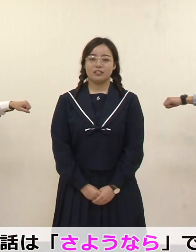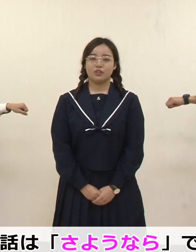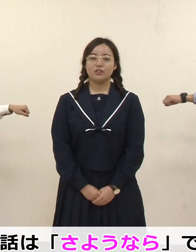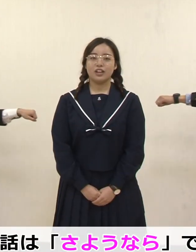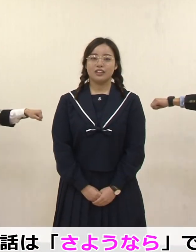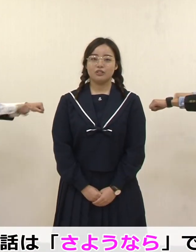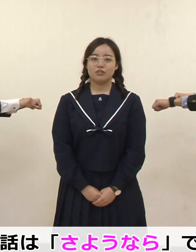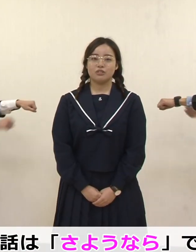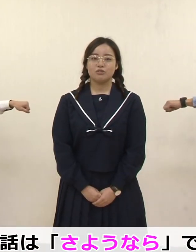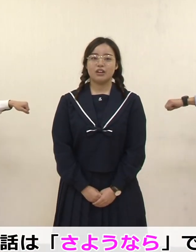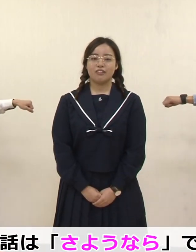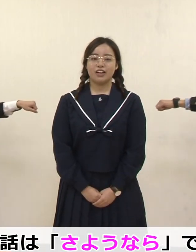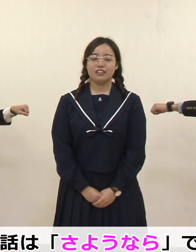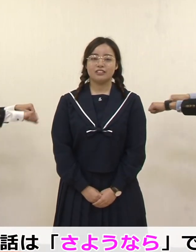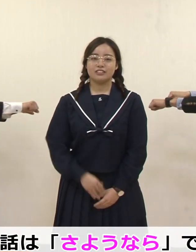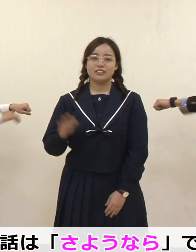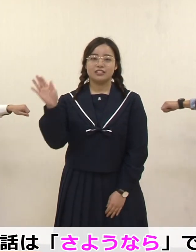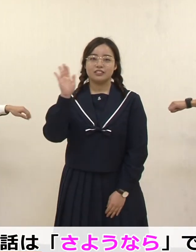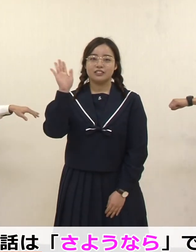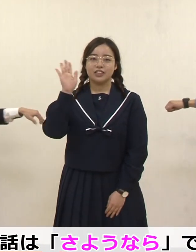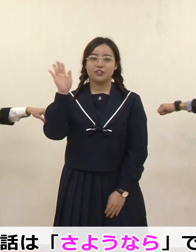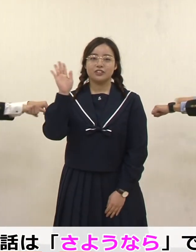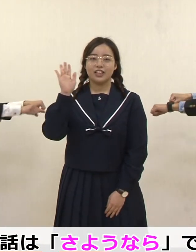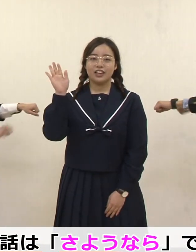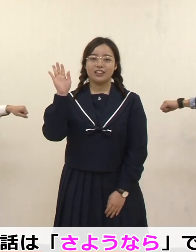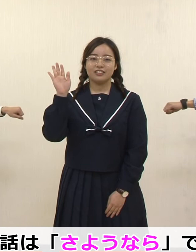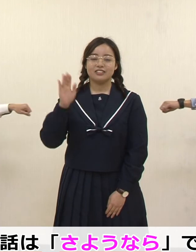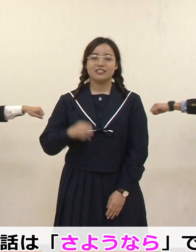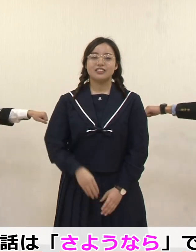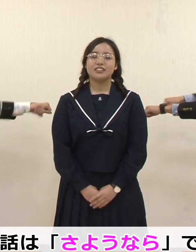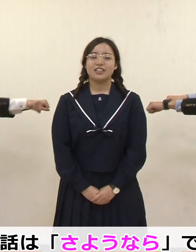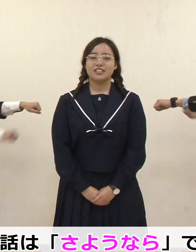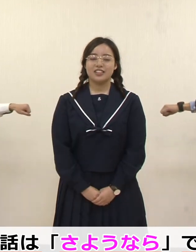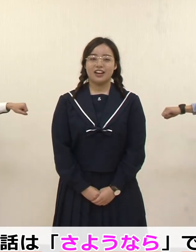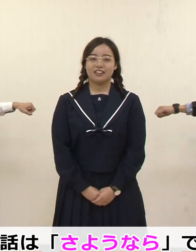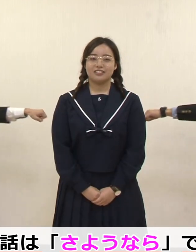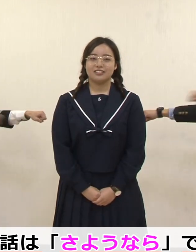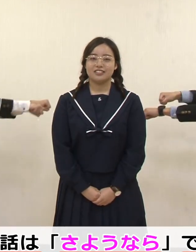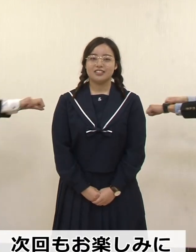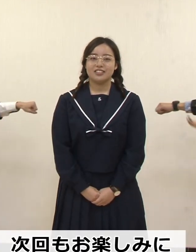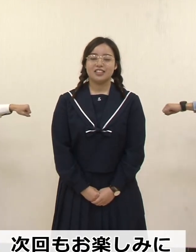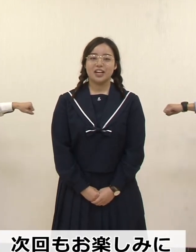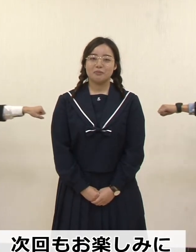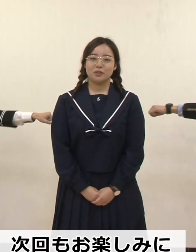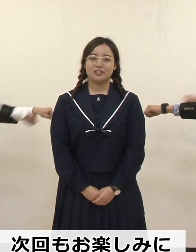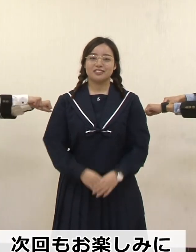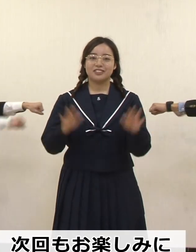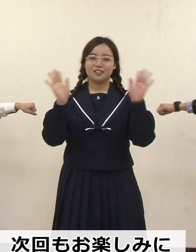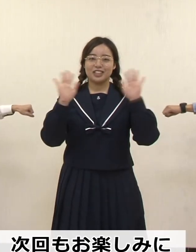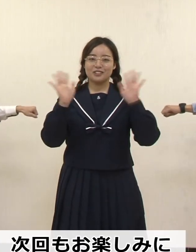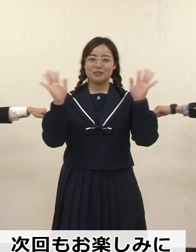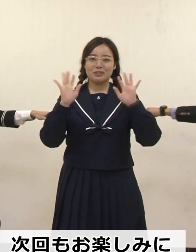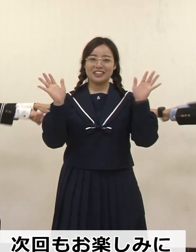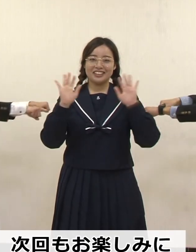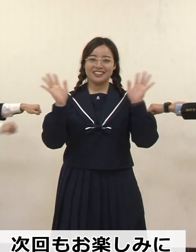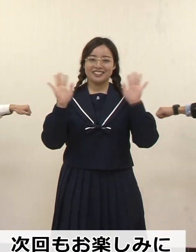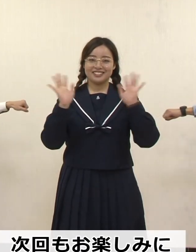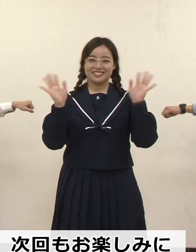今回の手話はさようならでした。次回もお楽しみに。